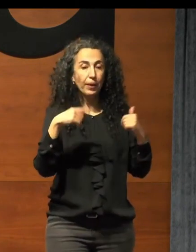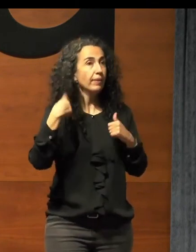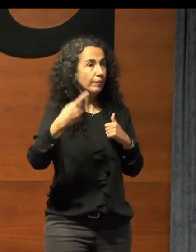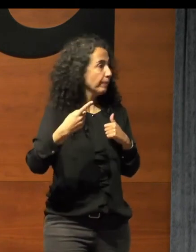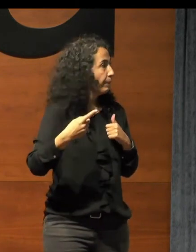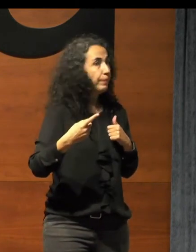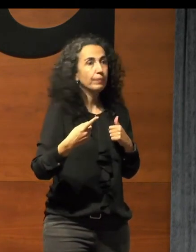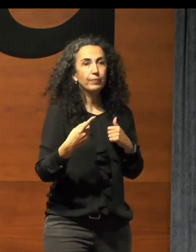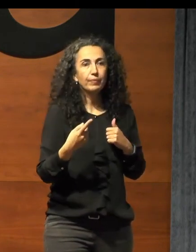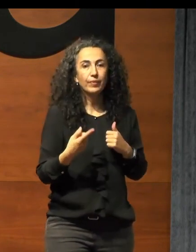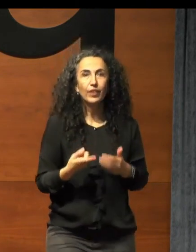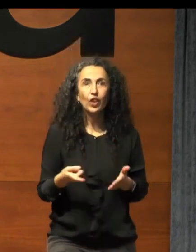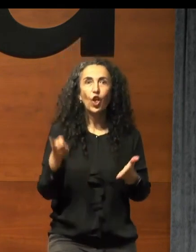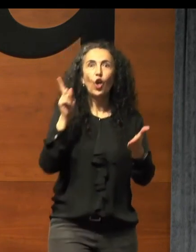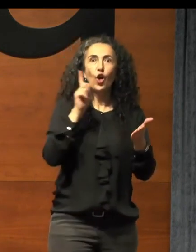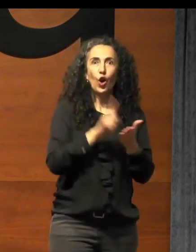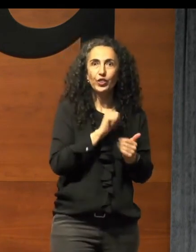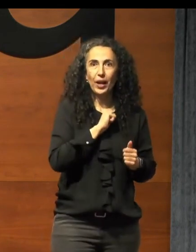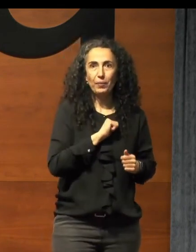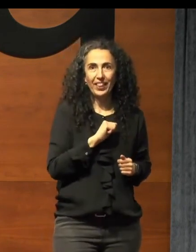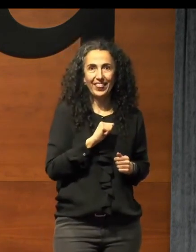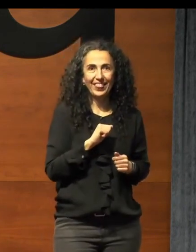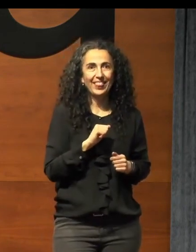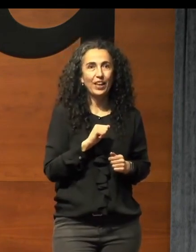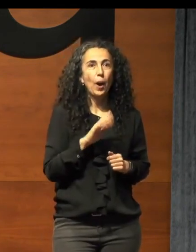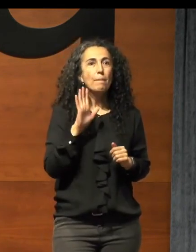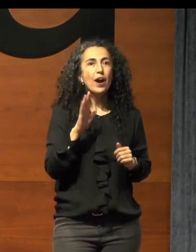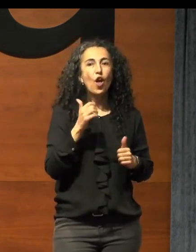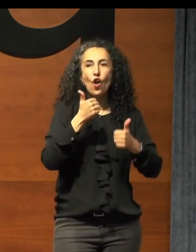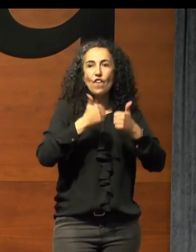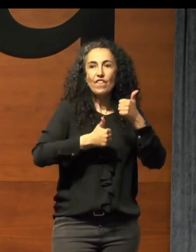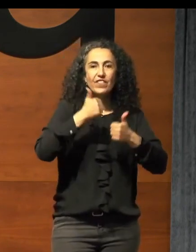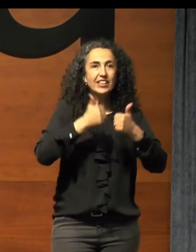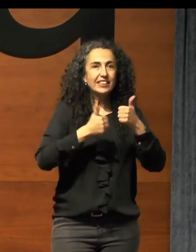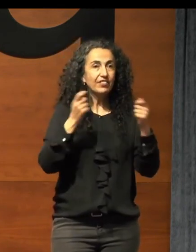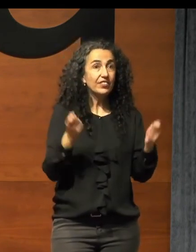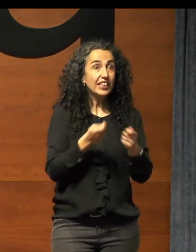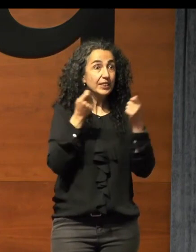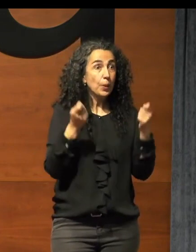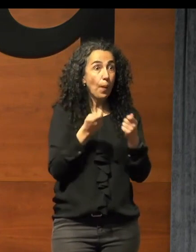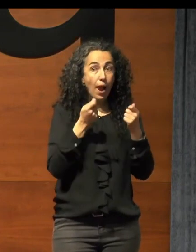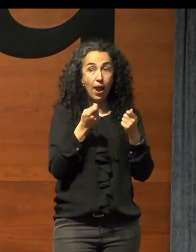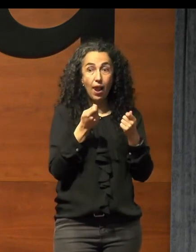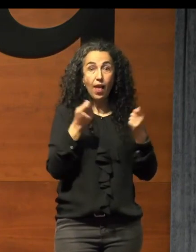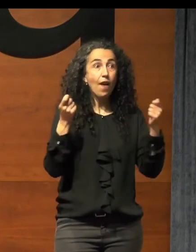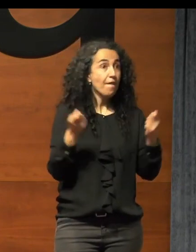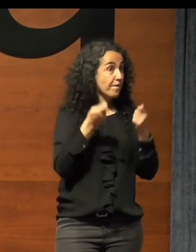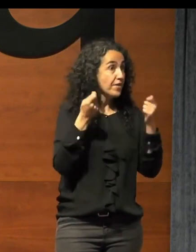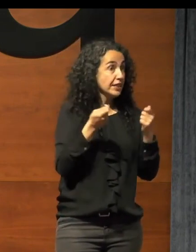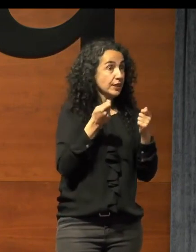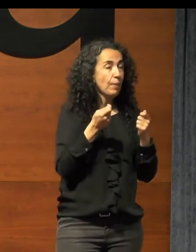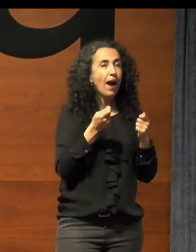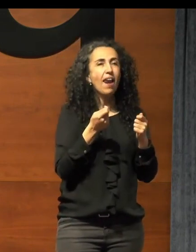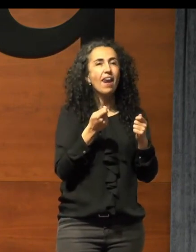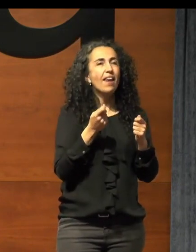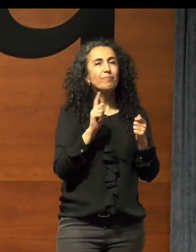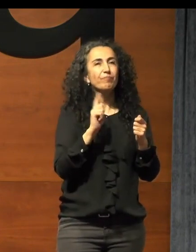hasta el año 2019, en el que nuevamente se reactiva la organización de estos ya